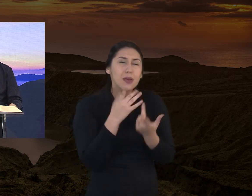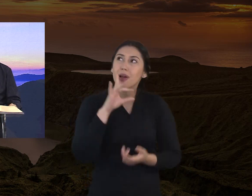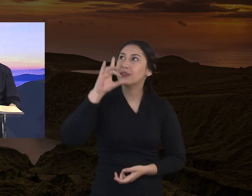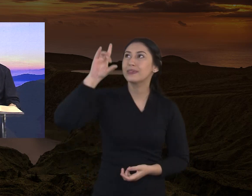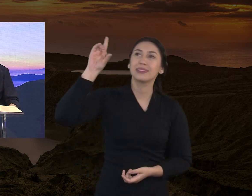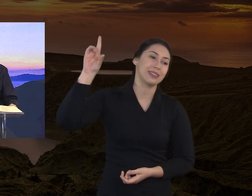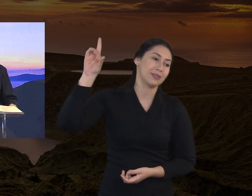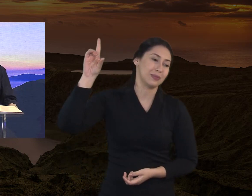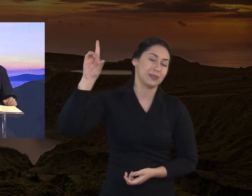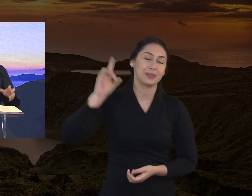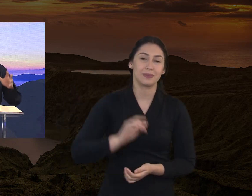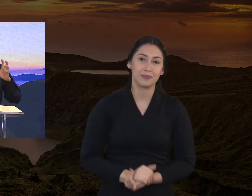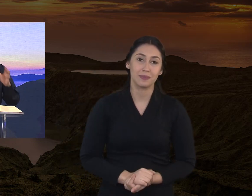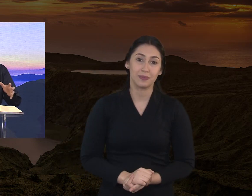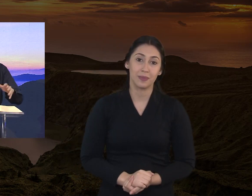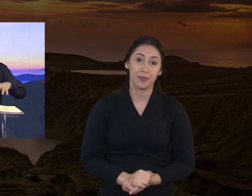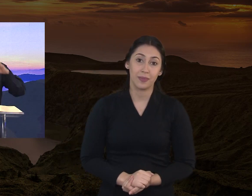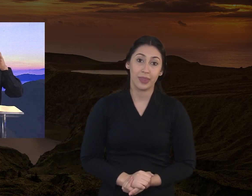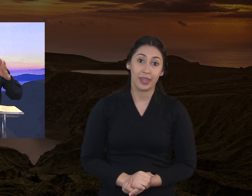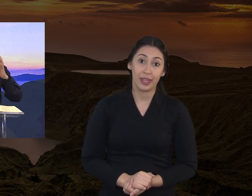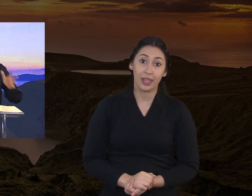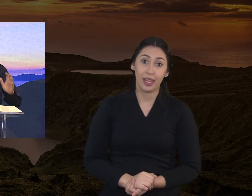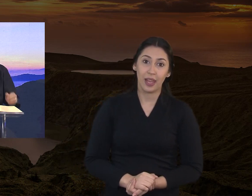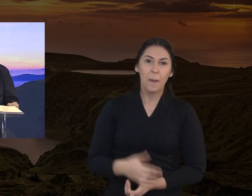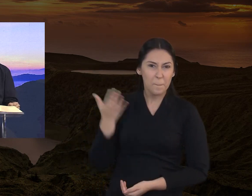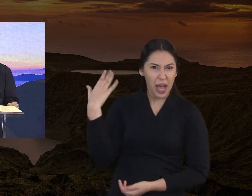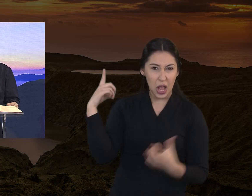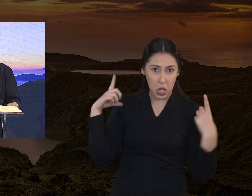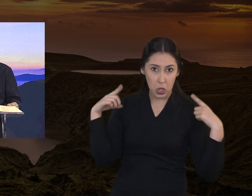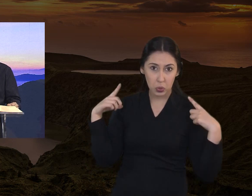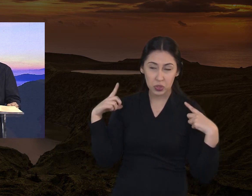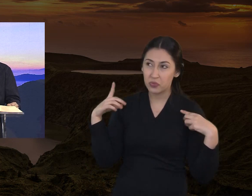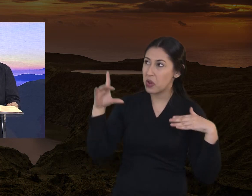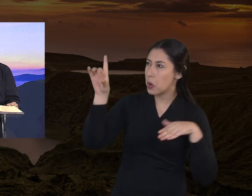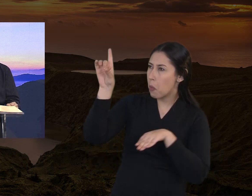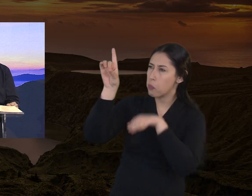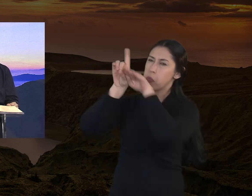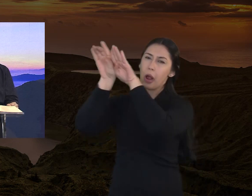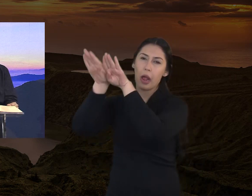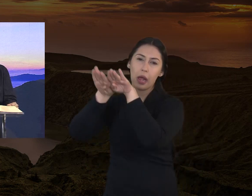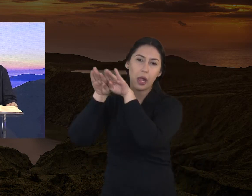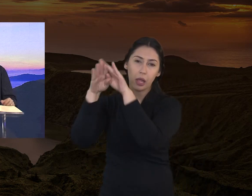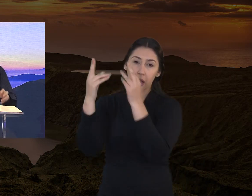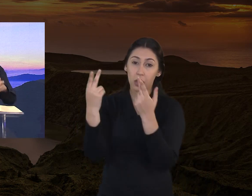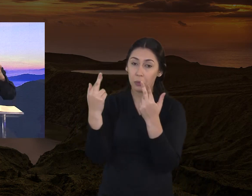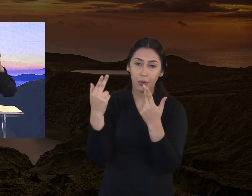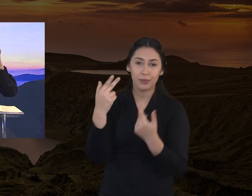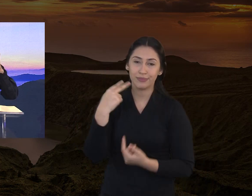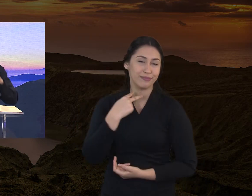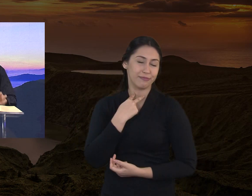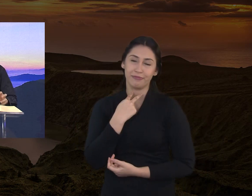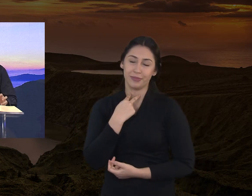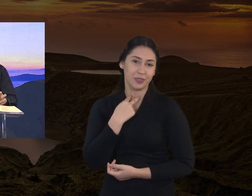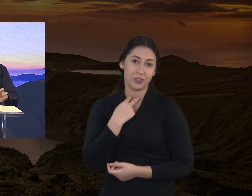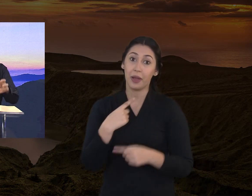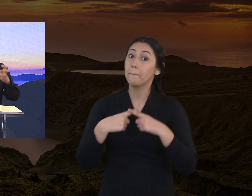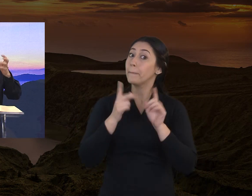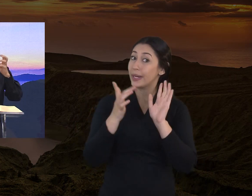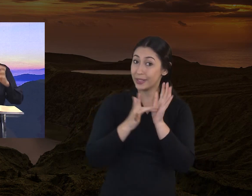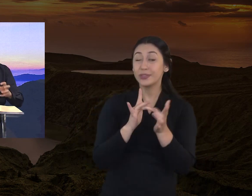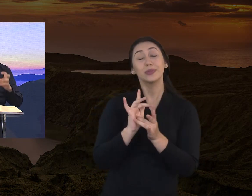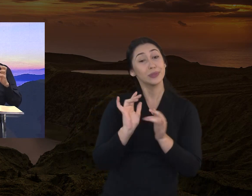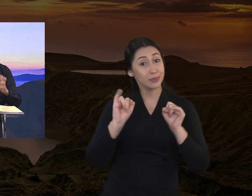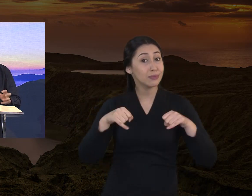Deus invisível. Quer dizer, esse Lúcifer jamais poderia chegar nesse ponto. Ele ainda é o primogênito